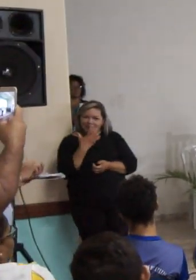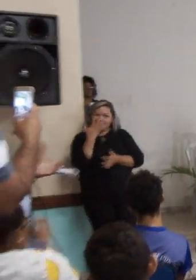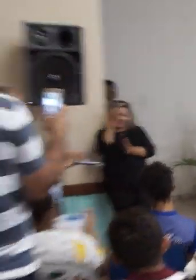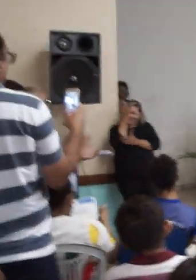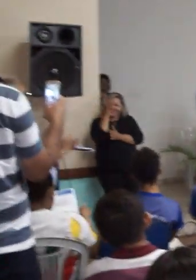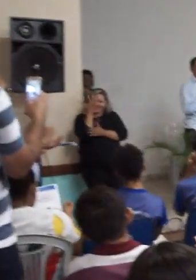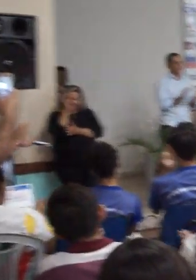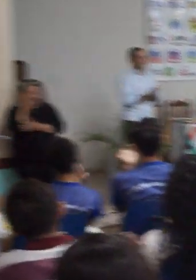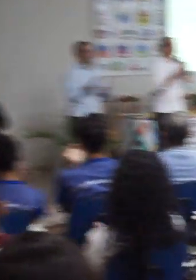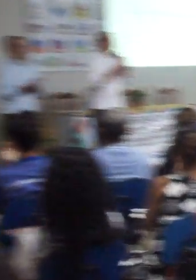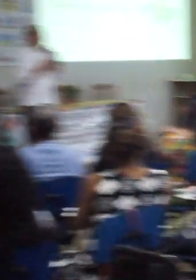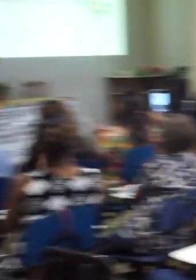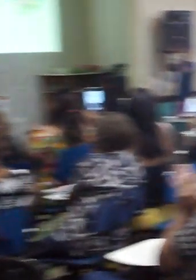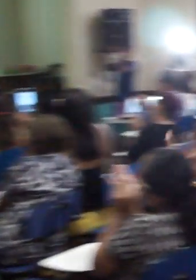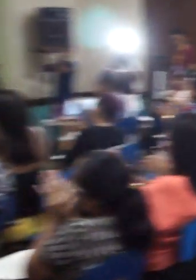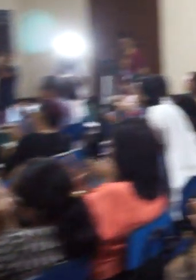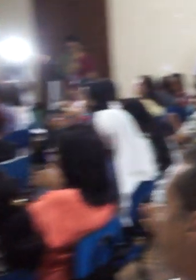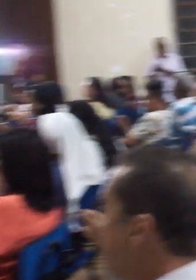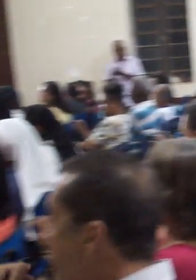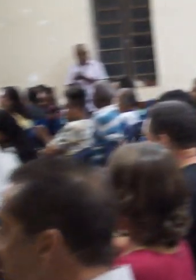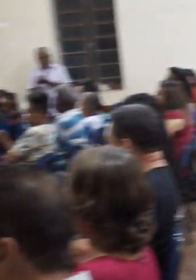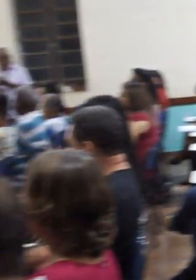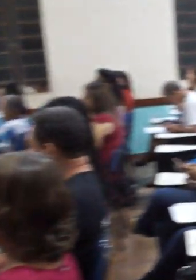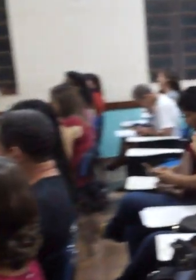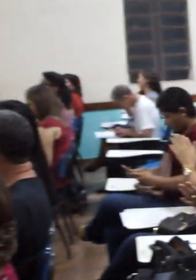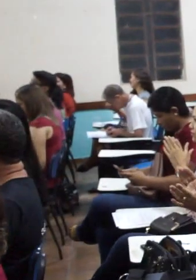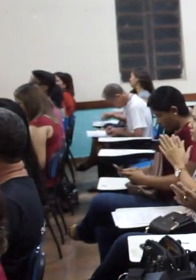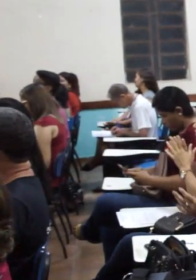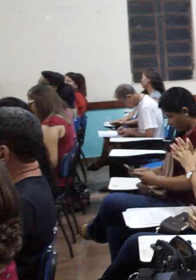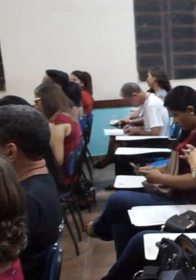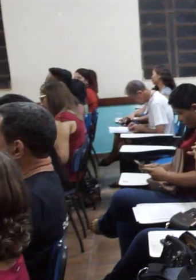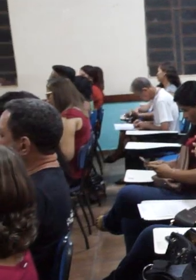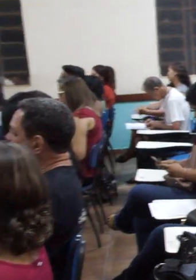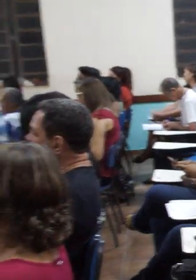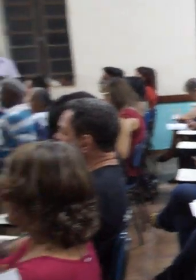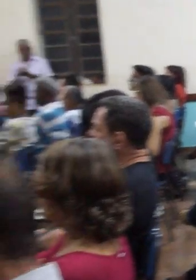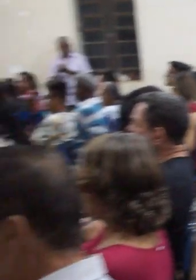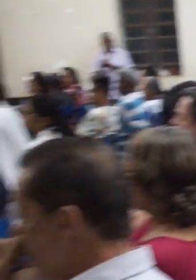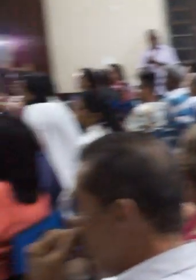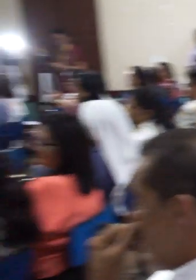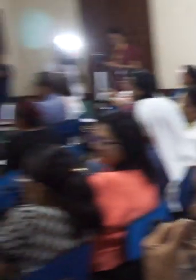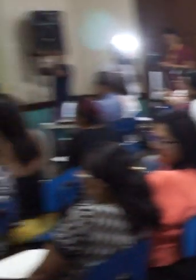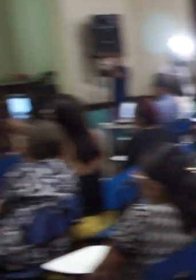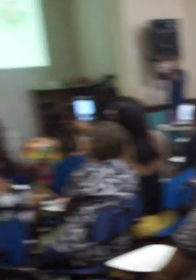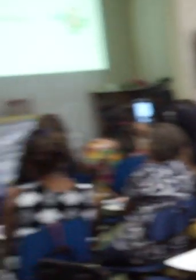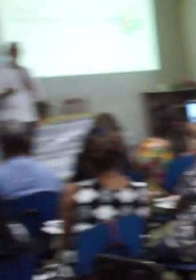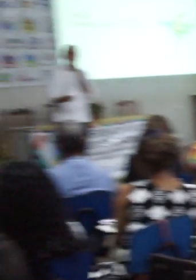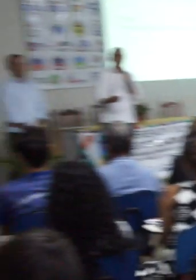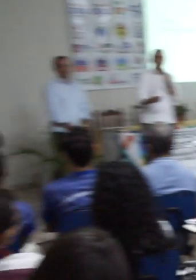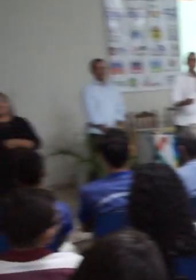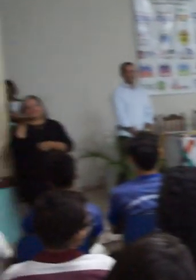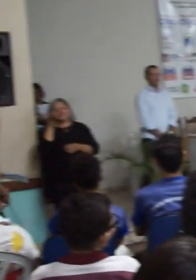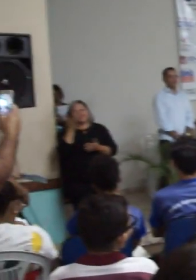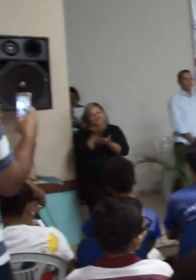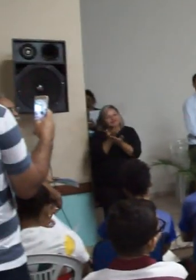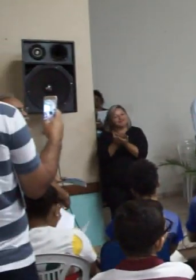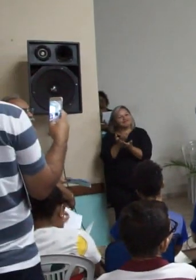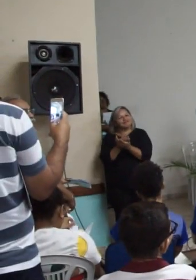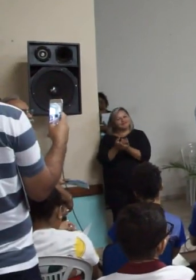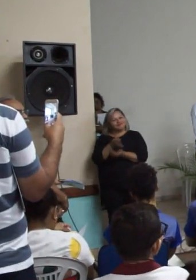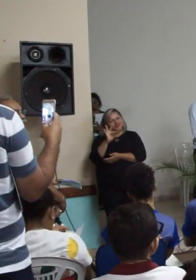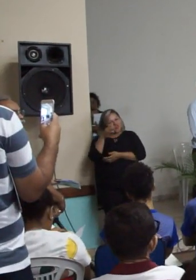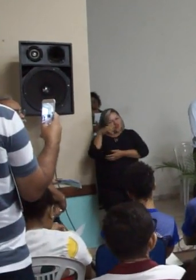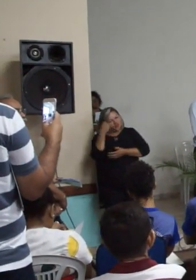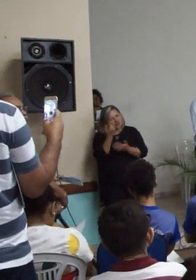Nada. Essa é uma forma que eu encontrei de valorizar todos aqueles que querem estudar, todos